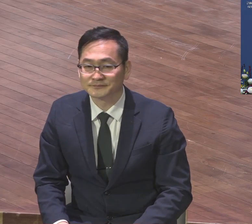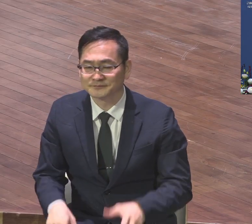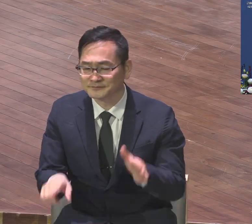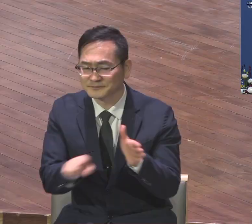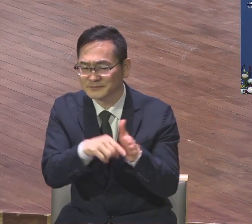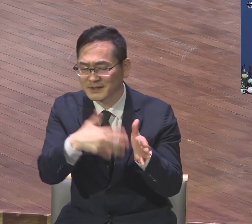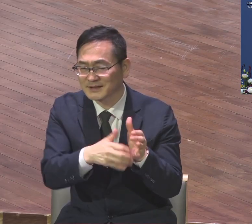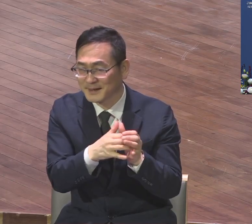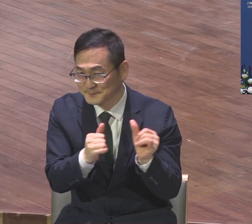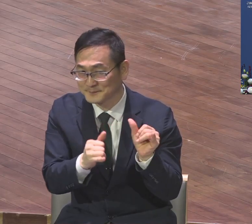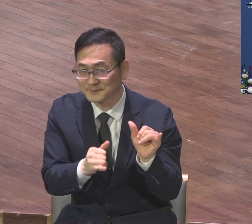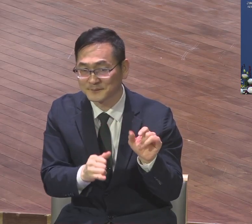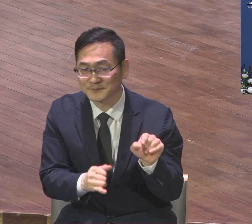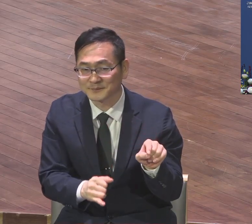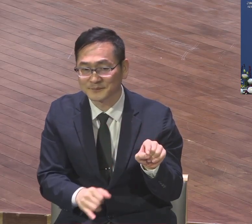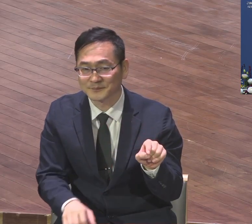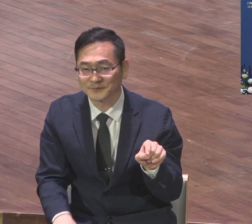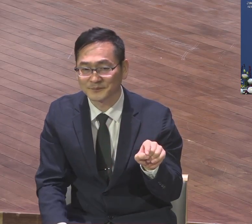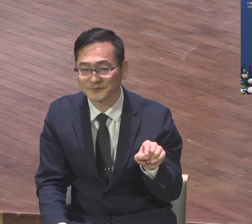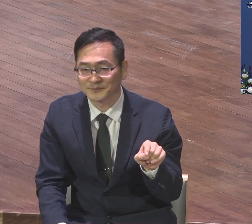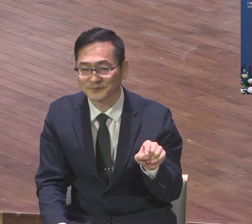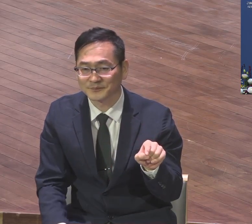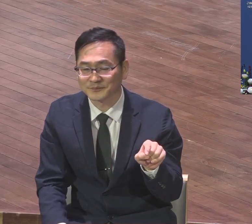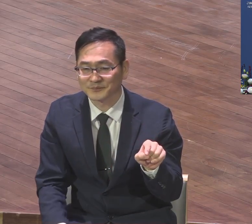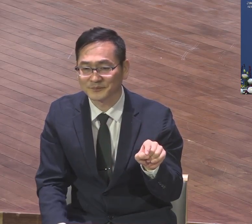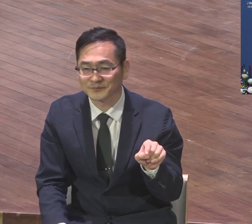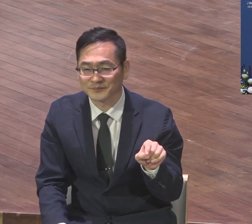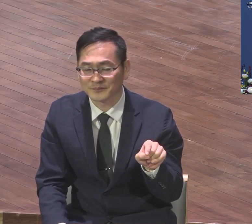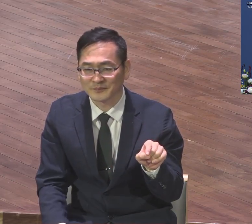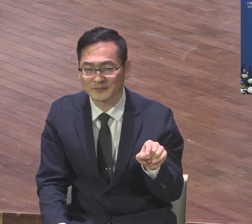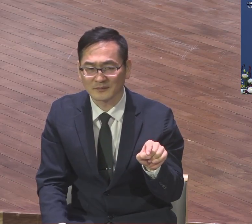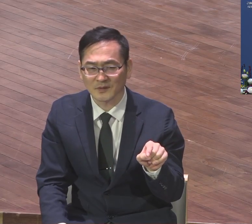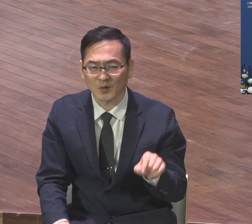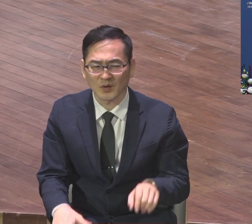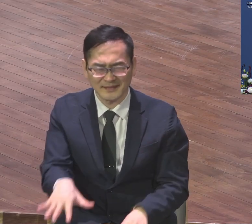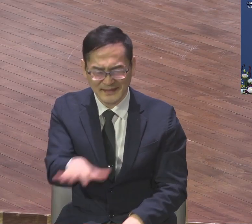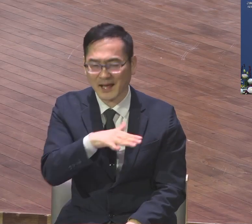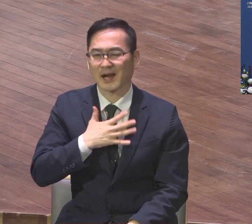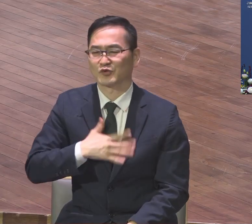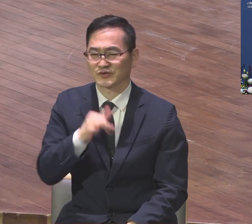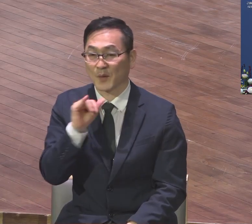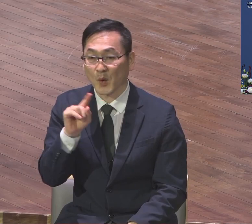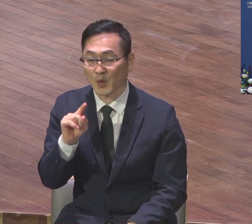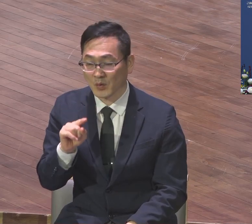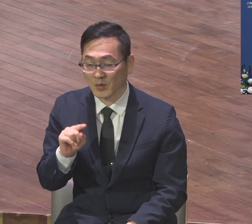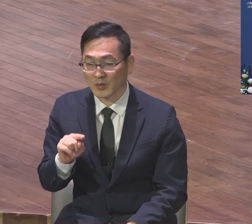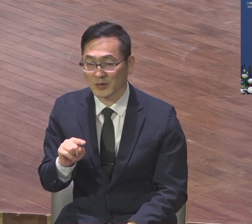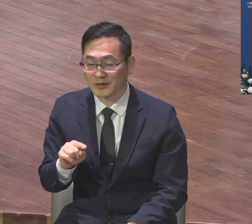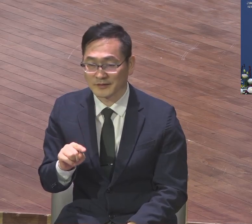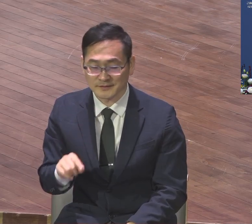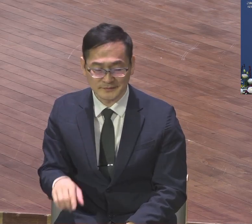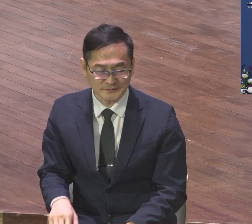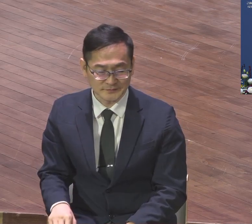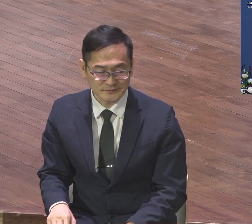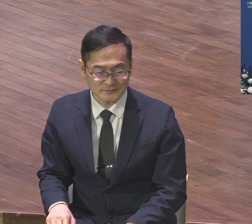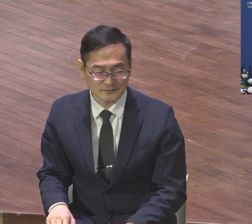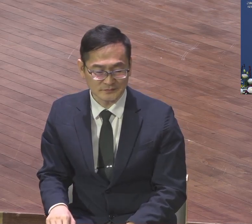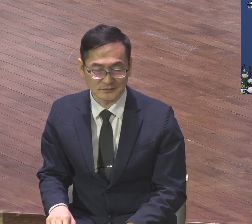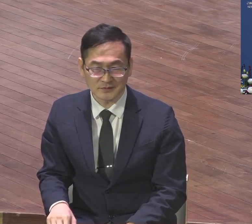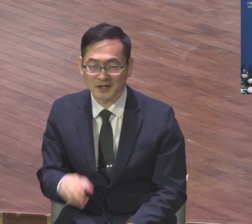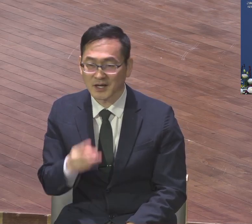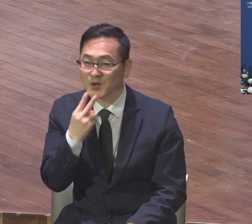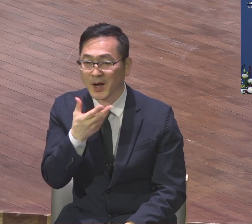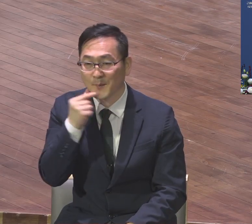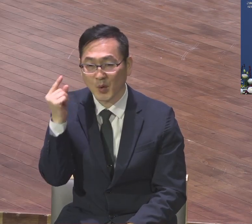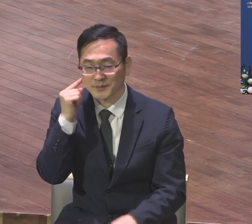불신자들도 그렇게 너무 많이 들어서 잘 알고 있는 그런 성경에서 가장 중요한